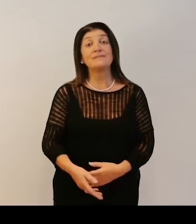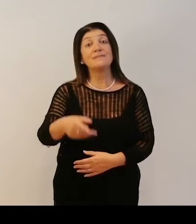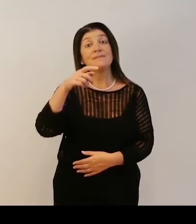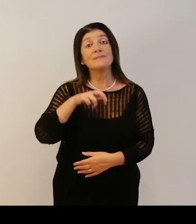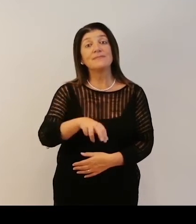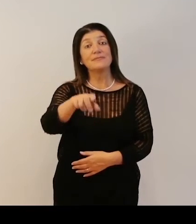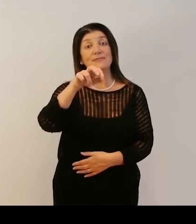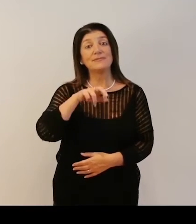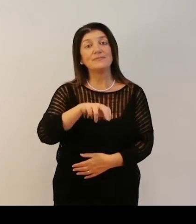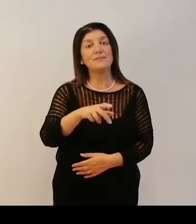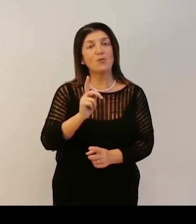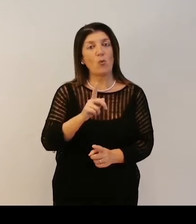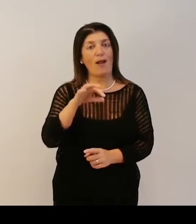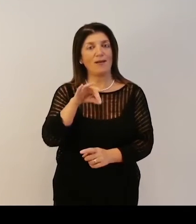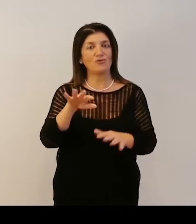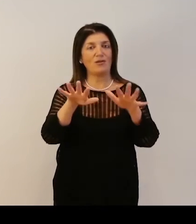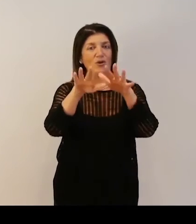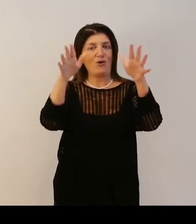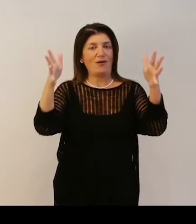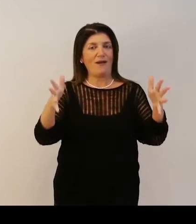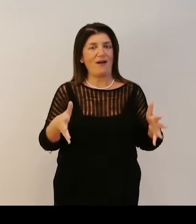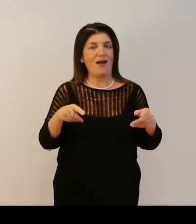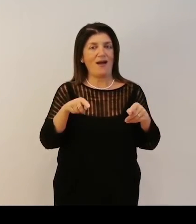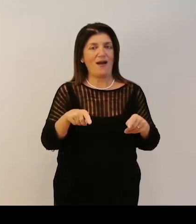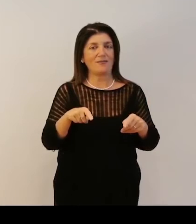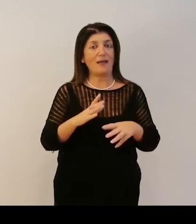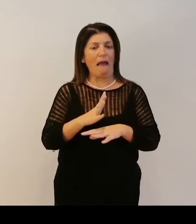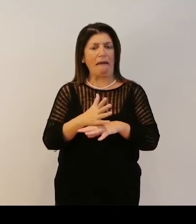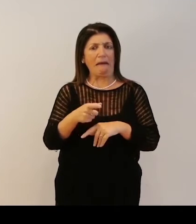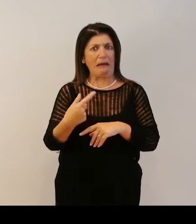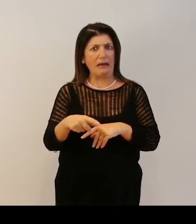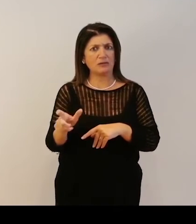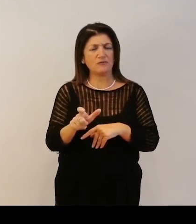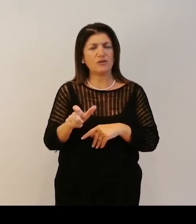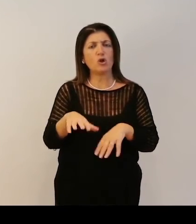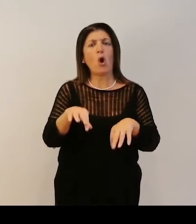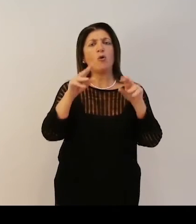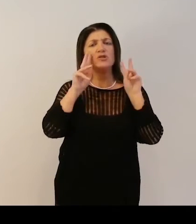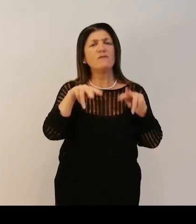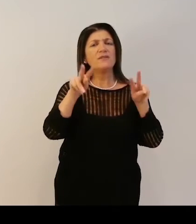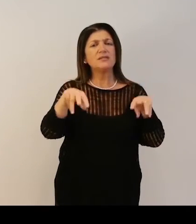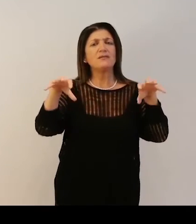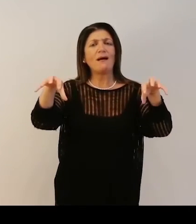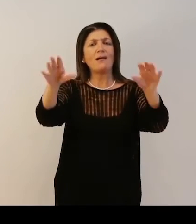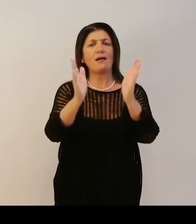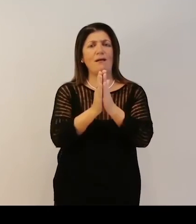Percorriamo ora la navata, andando verso l'ingresso, e visitiamo le cappelle.